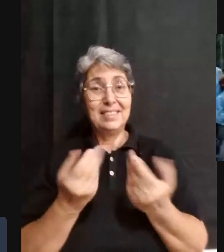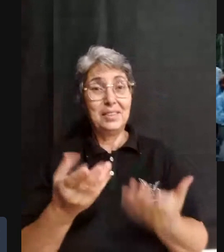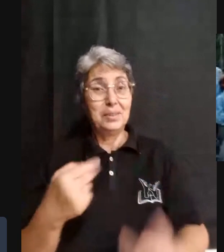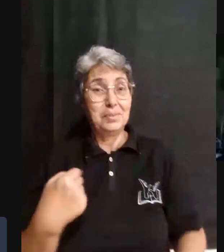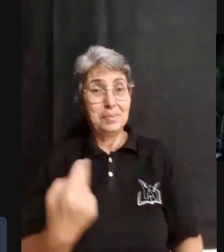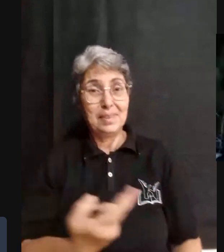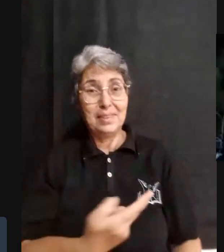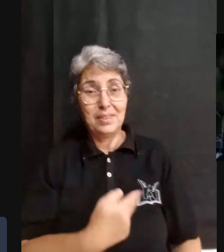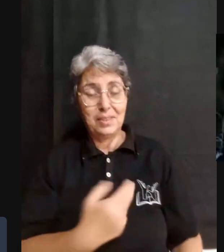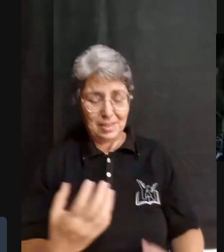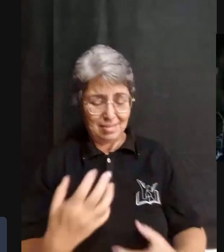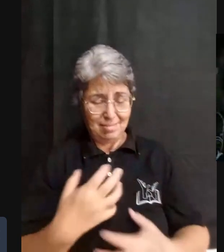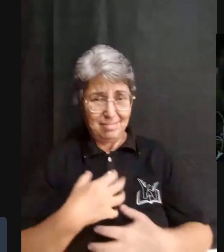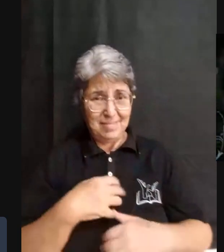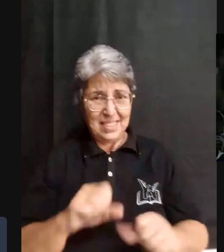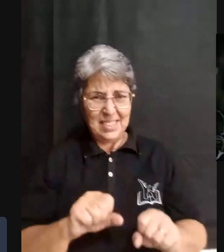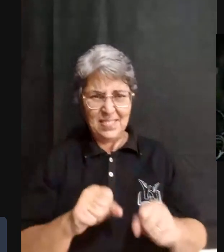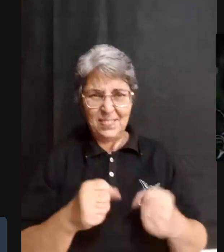é a